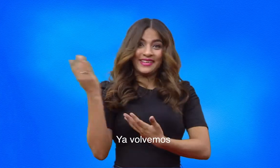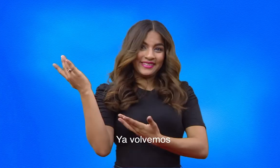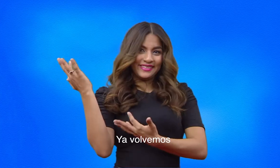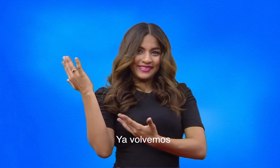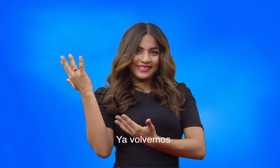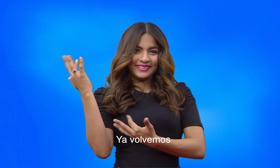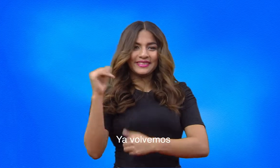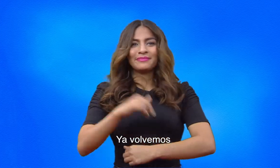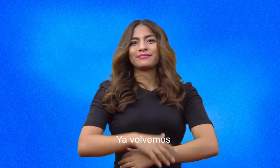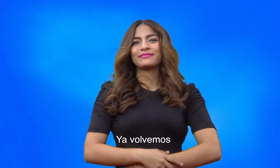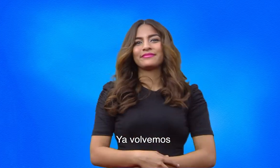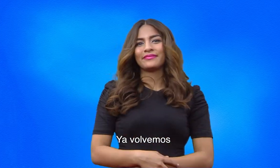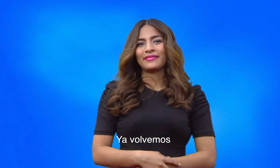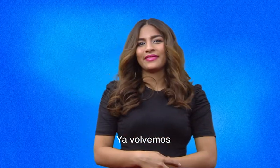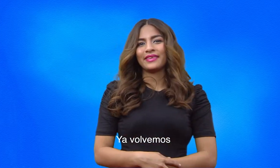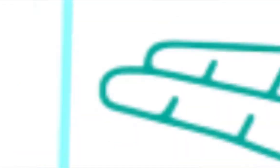Ya volvemos.